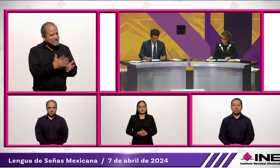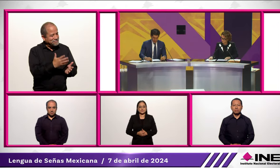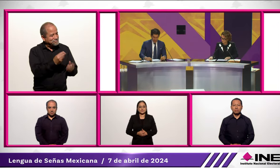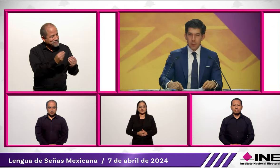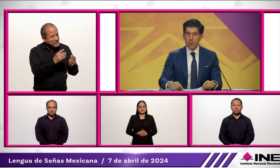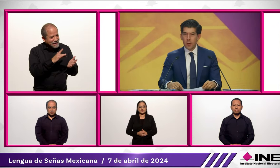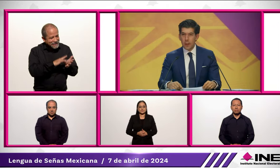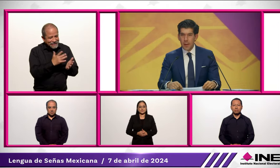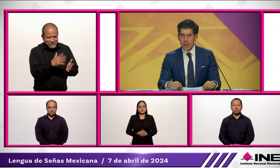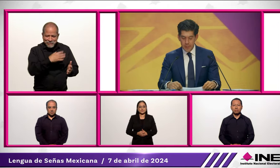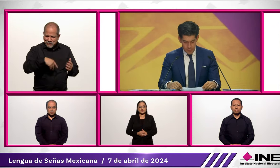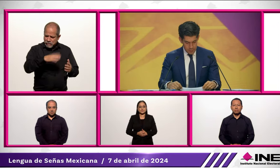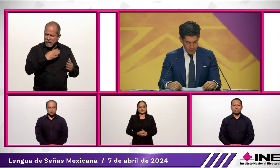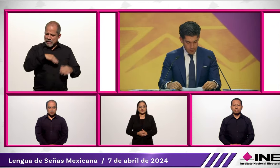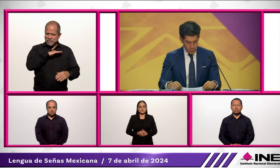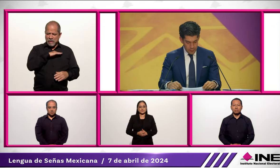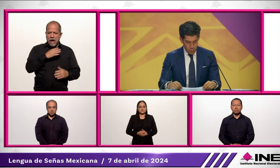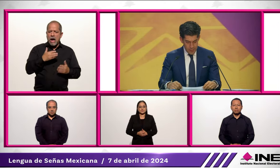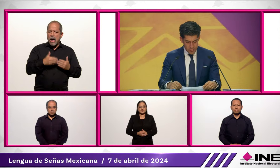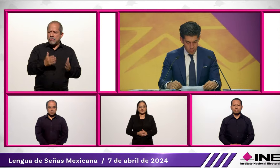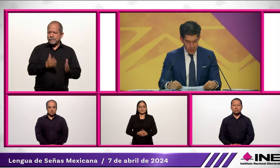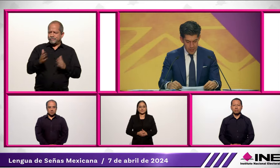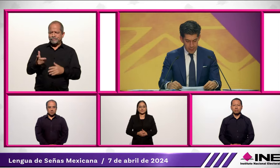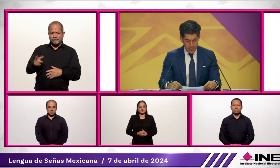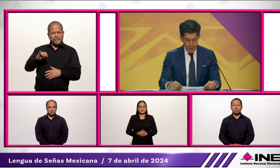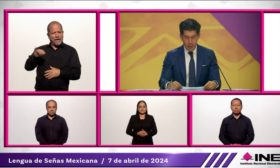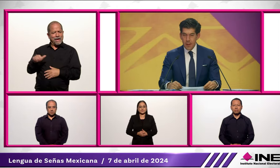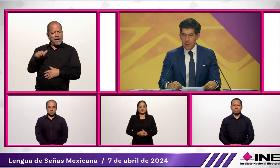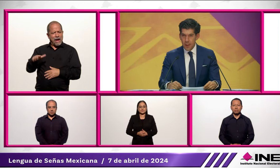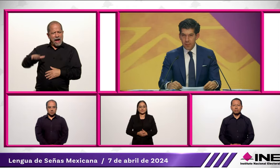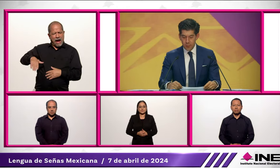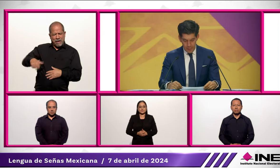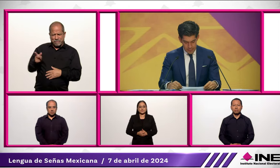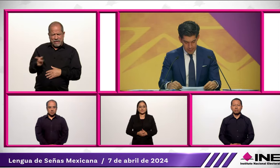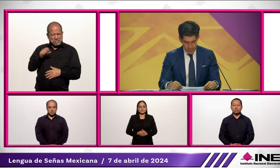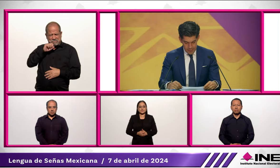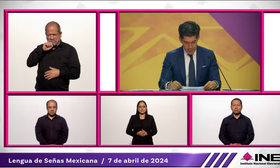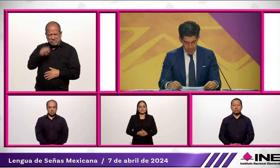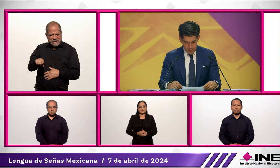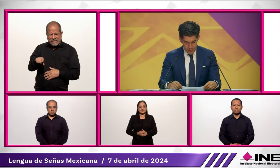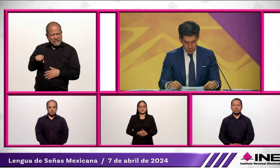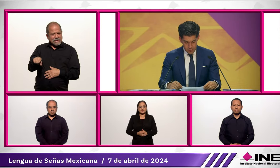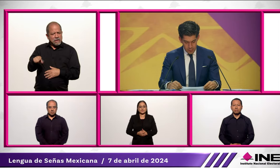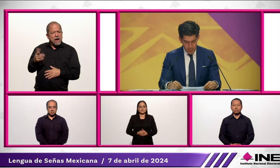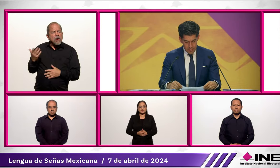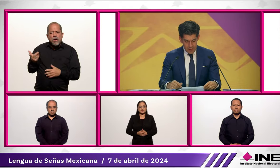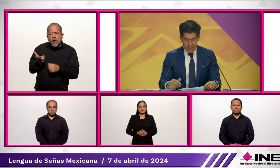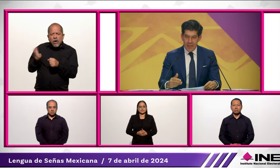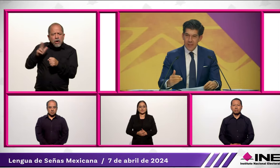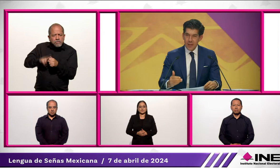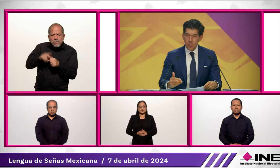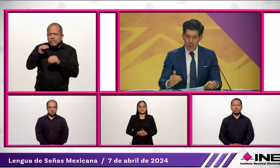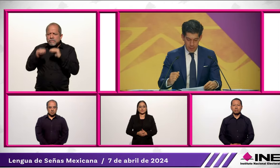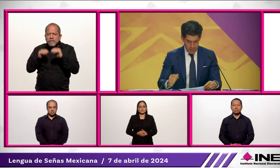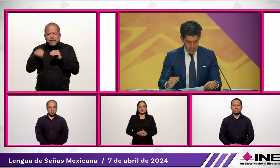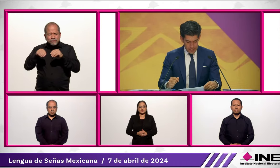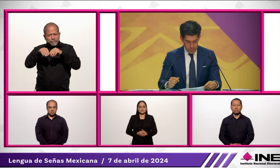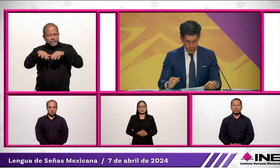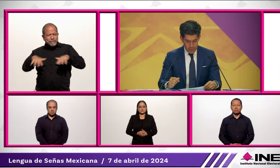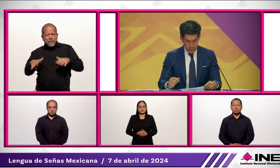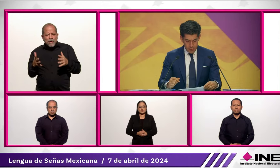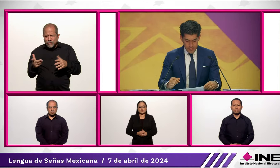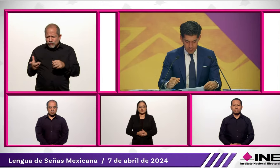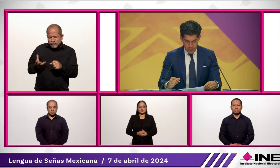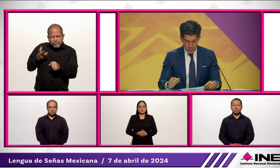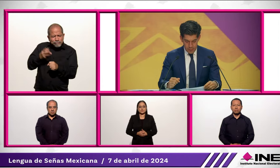Sheinbaum. Candidato Jorge Máynez, misma pregunta. ¿Cuál es su plan integral para fortalecer el sistema de salud nacional y asegurar el